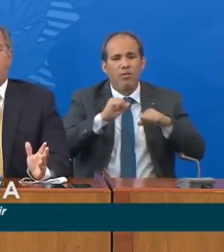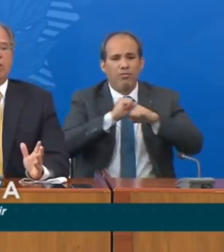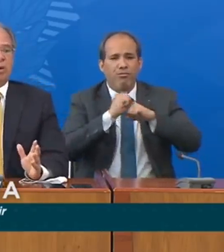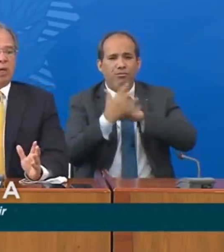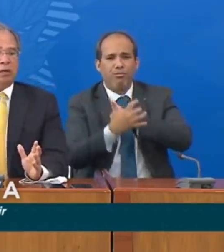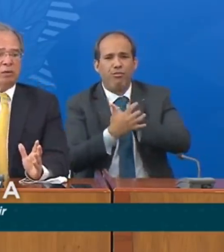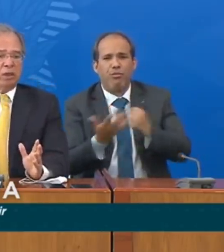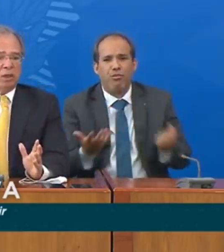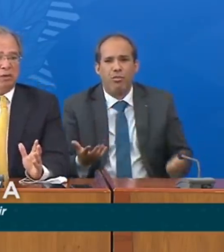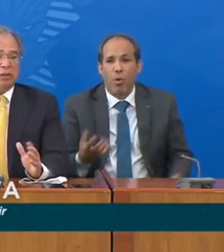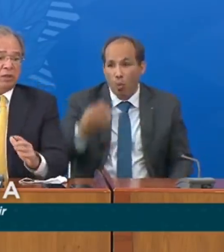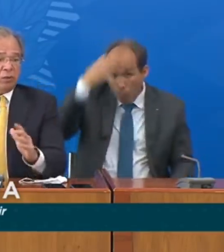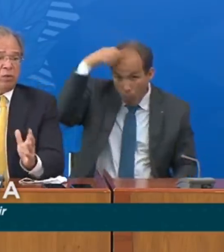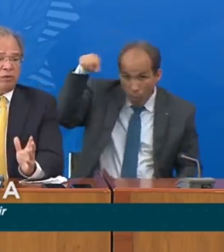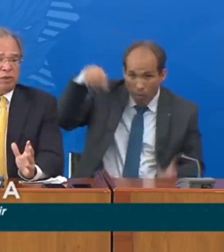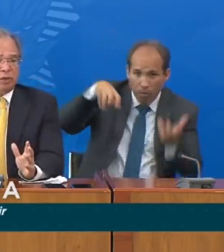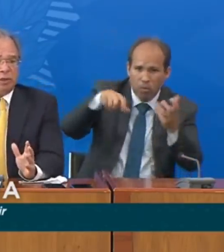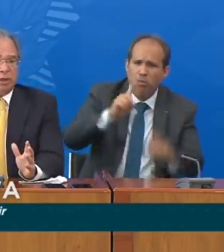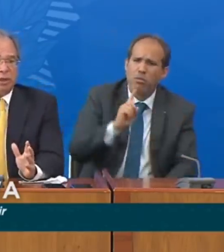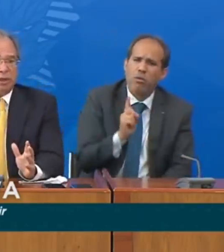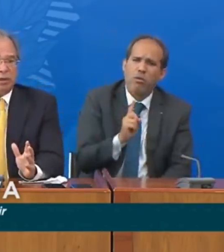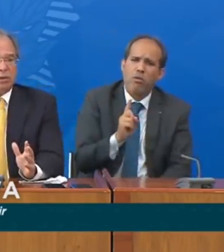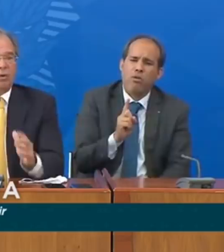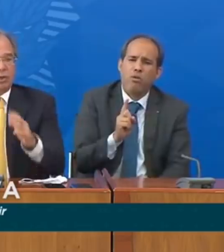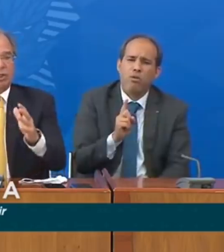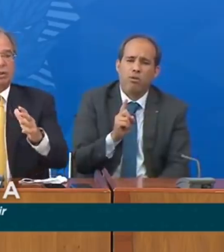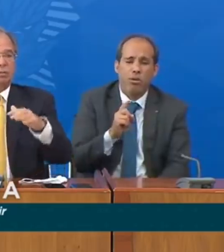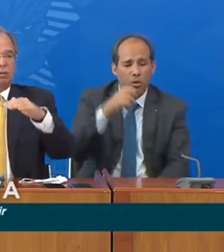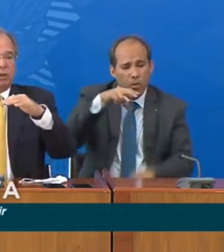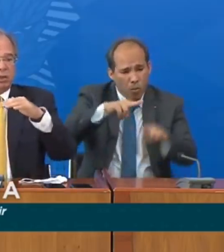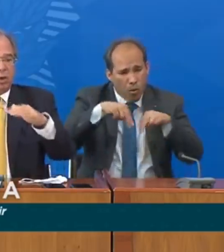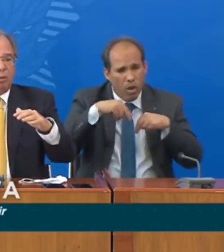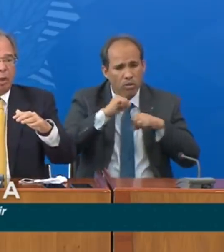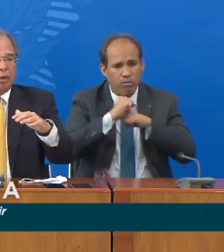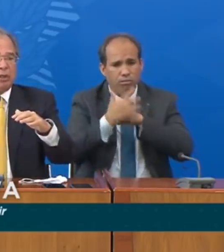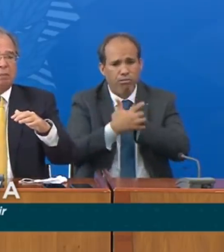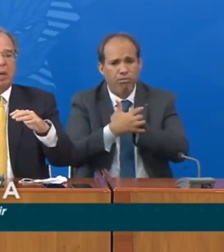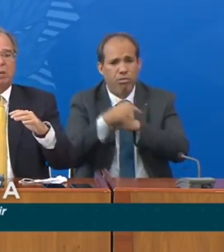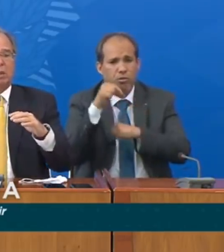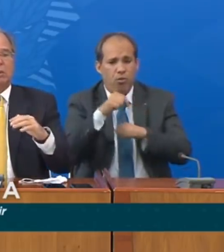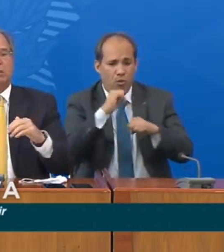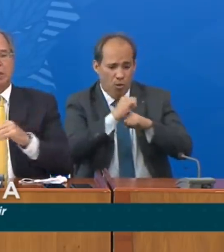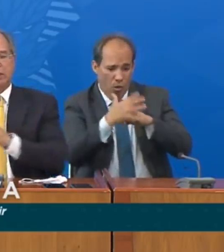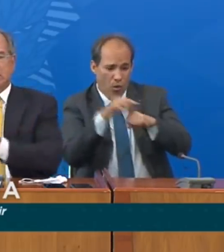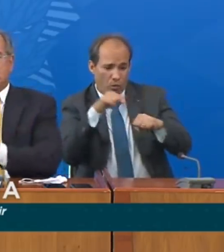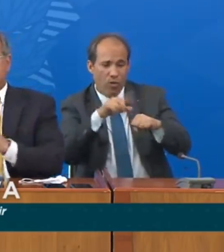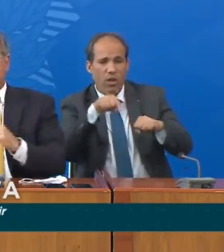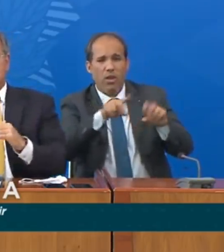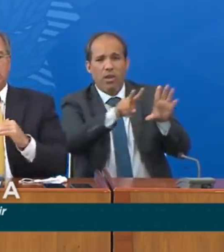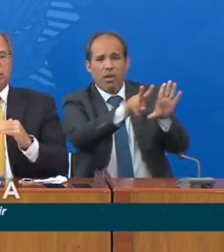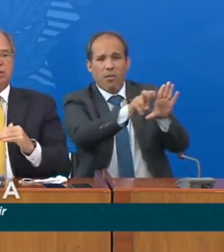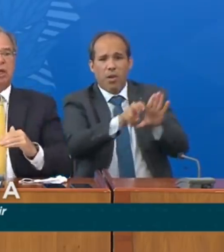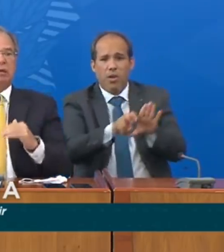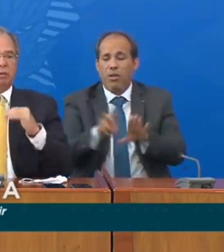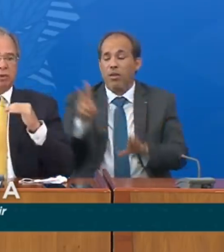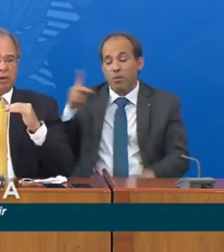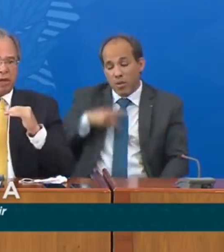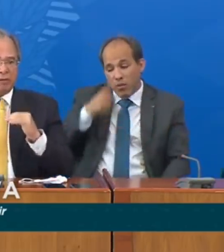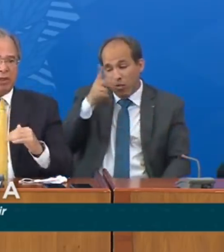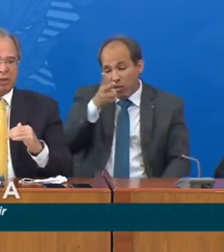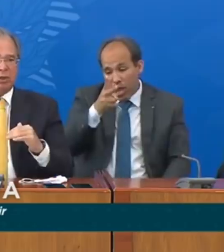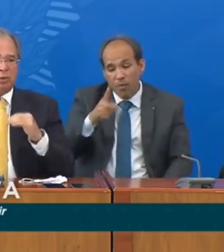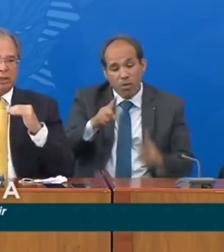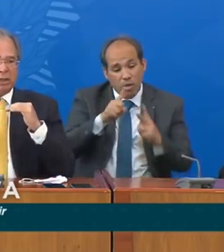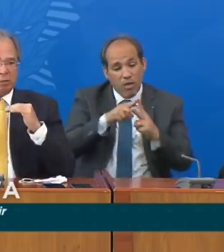sequer culpar o Congresso. Eu vou dizer que foi o Covid. O Covid interrompeu a nossa pauta. O presidente, desde o início, disse, olha, vamos